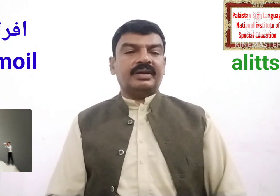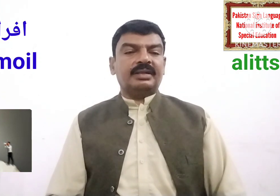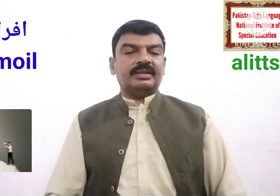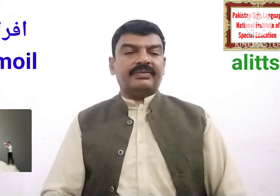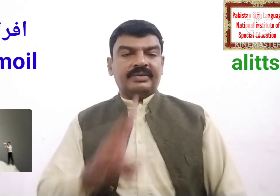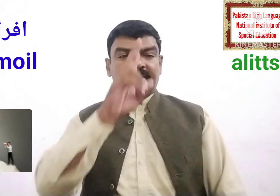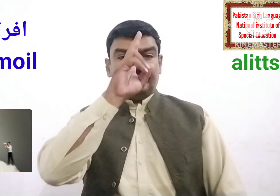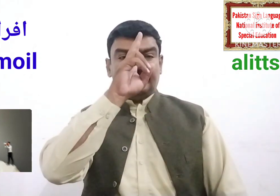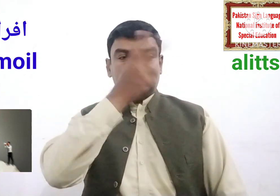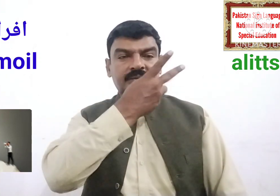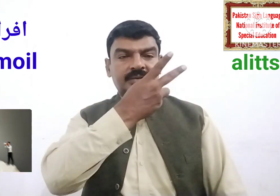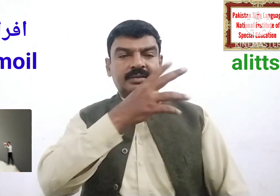afratafrii,